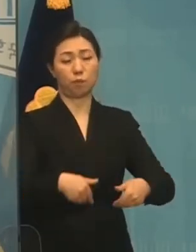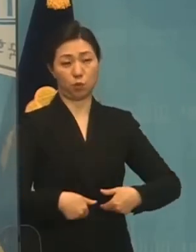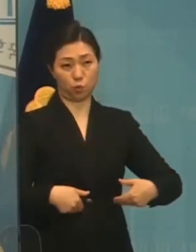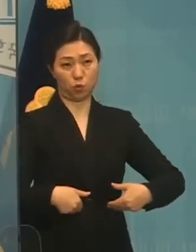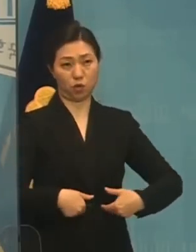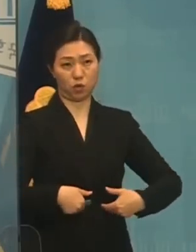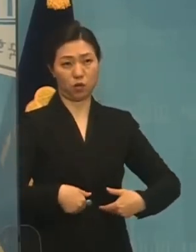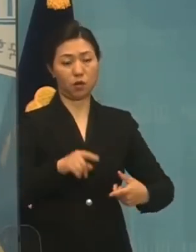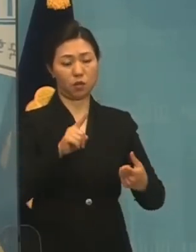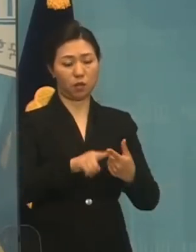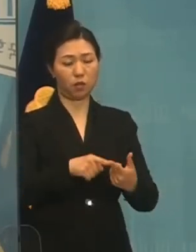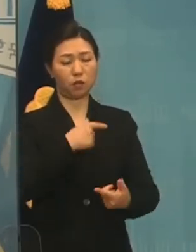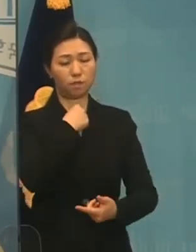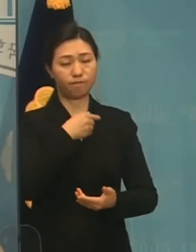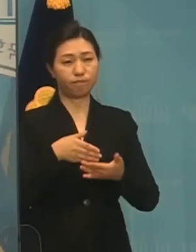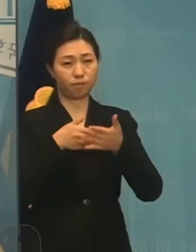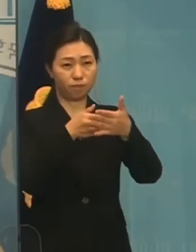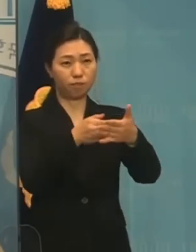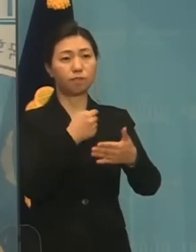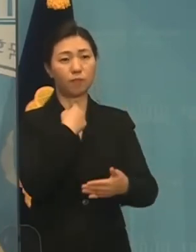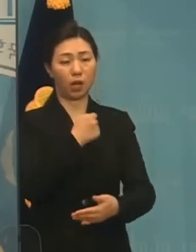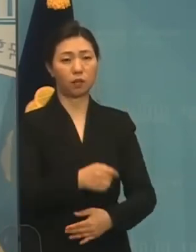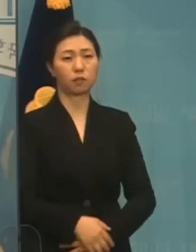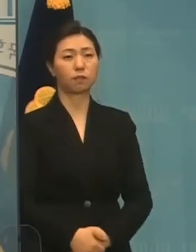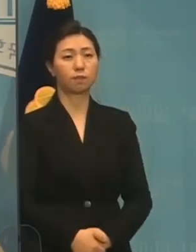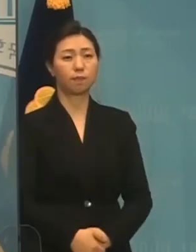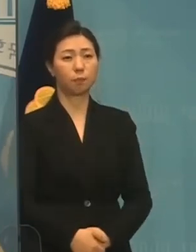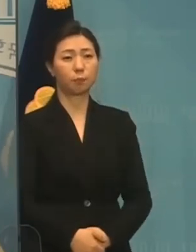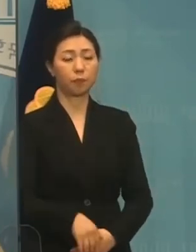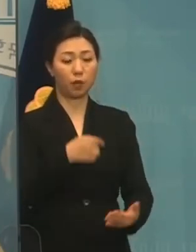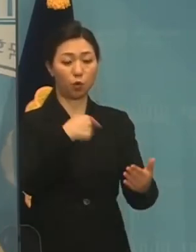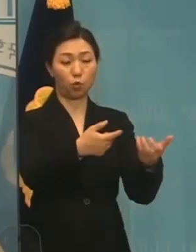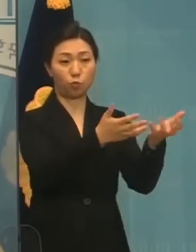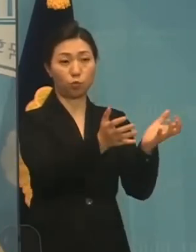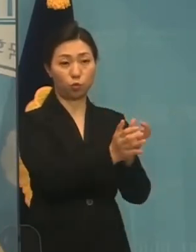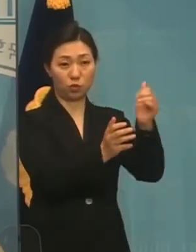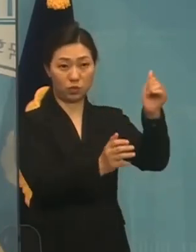것을 촉구한 바가 있습니다. 그 이후 교육부 장관,